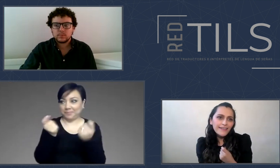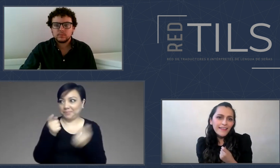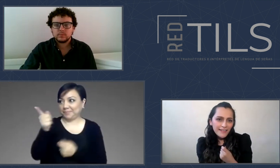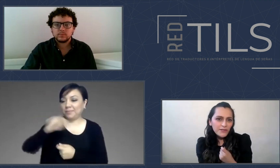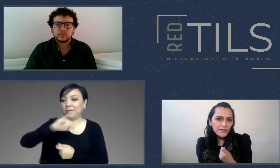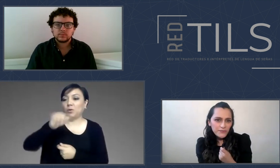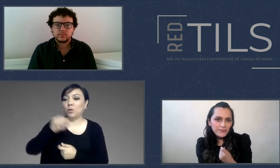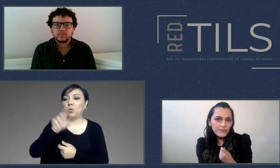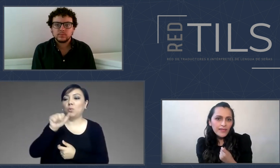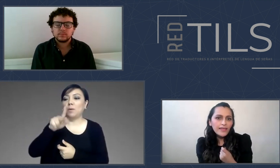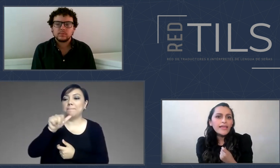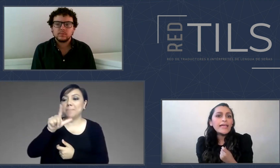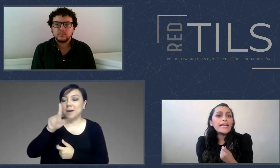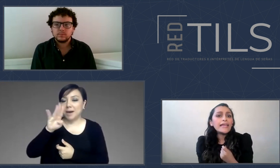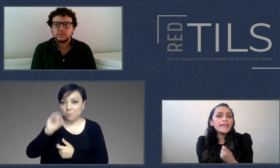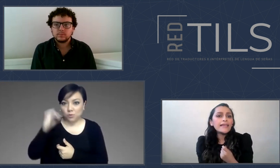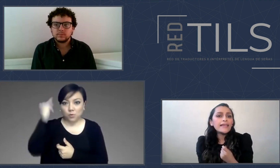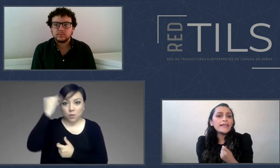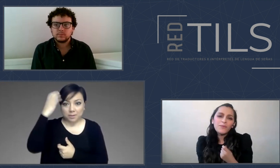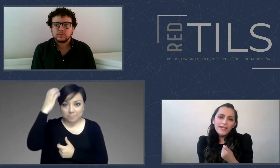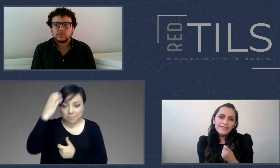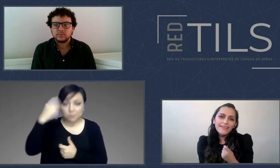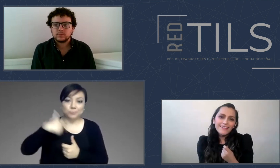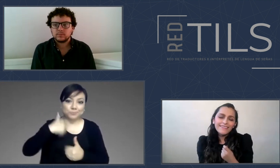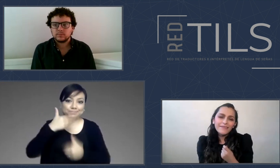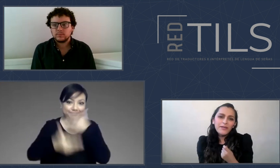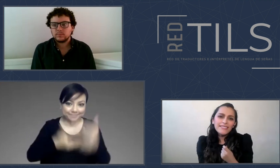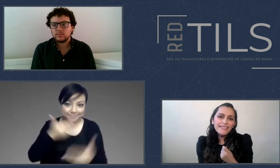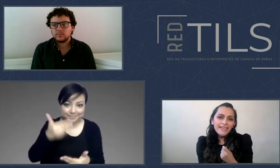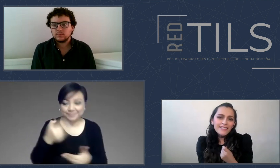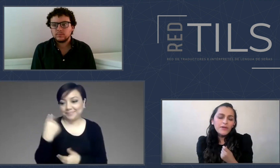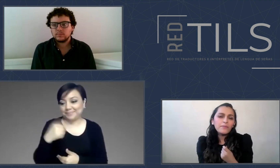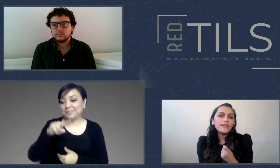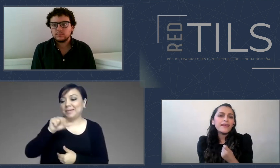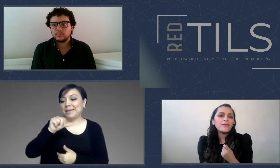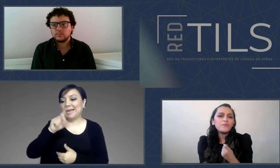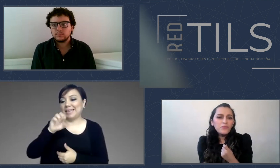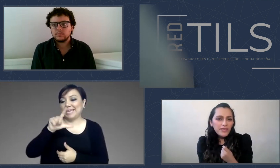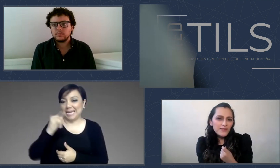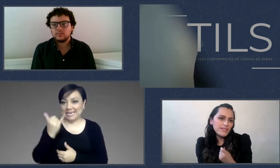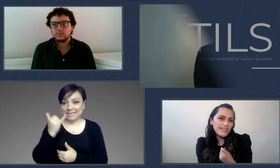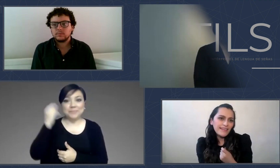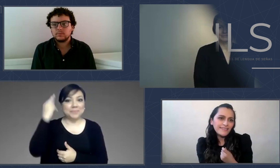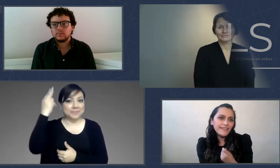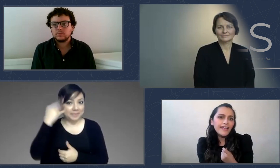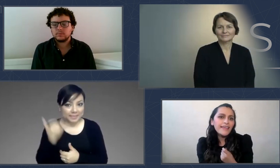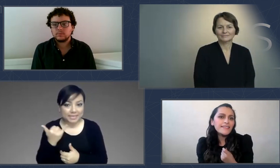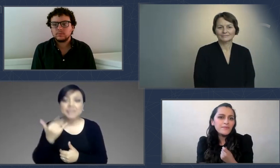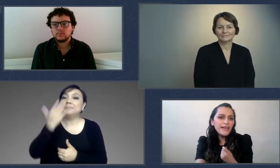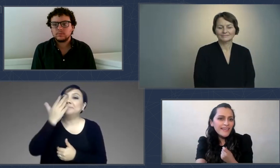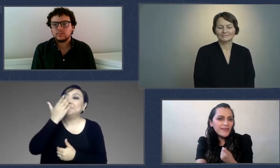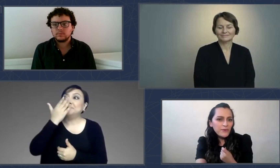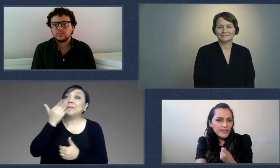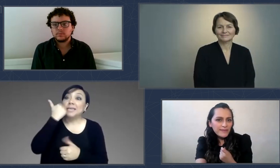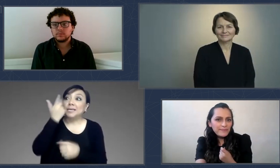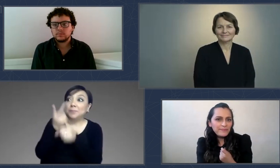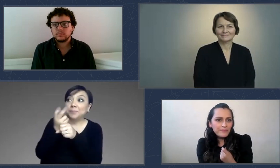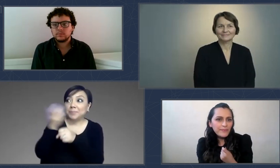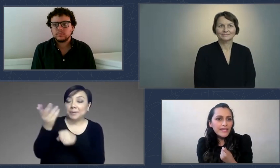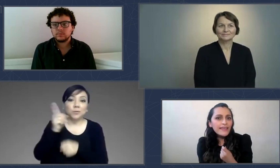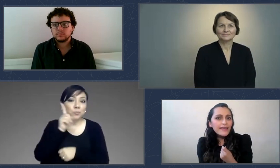servidora, Nadeli Cruz. Y nos complace presentarles a una invitada muy especial. Ella es Maya de